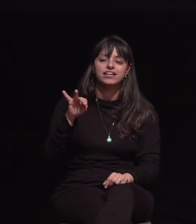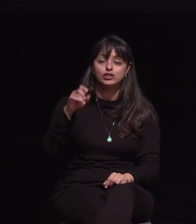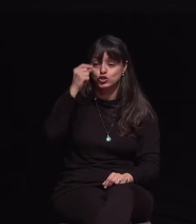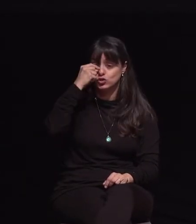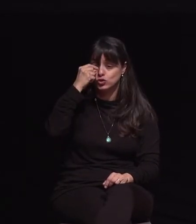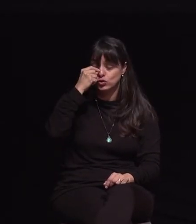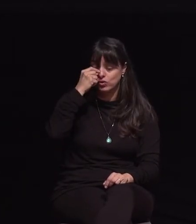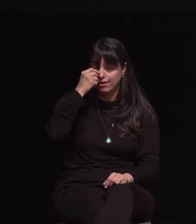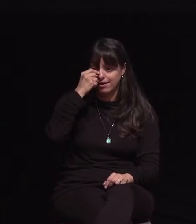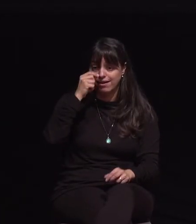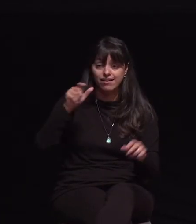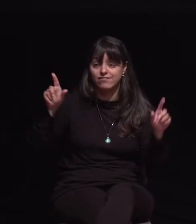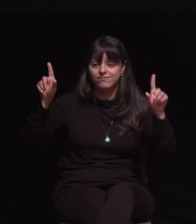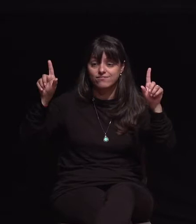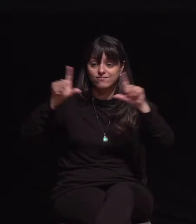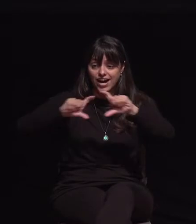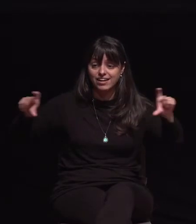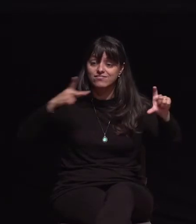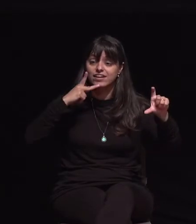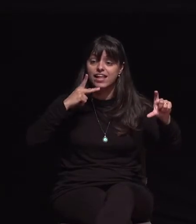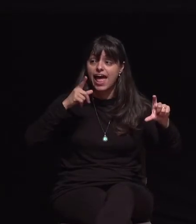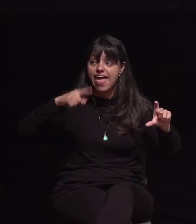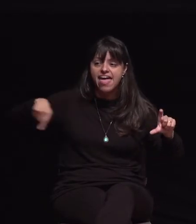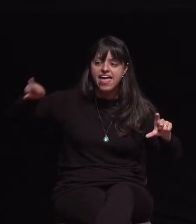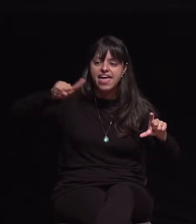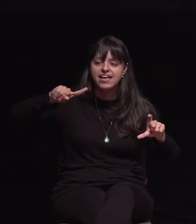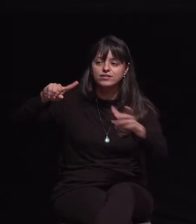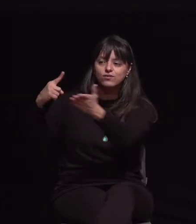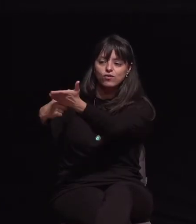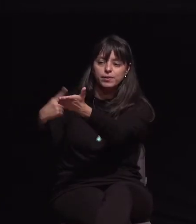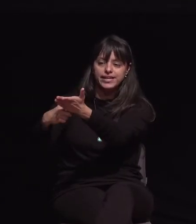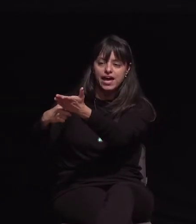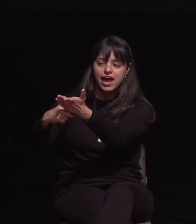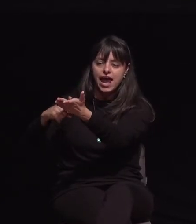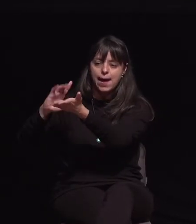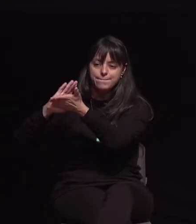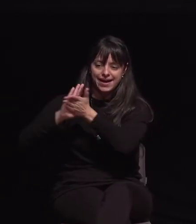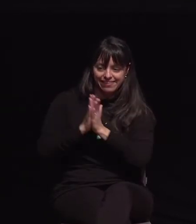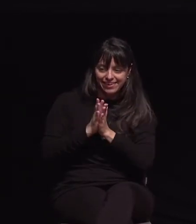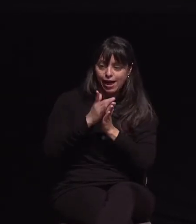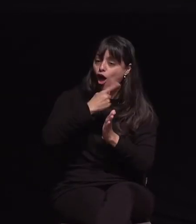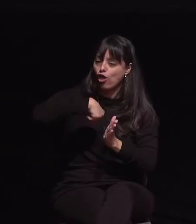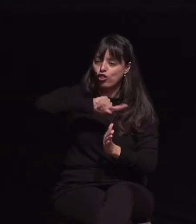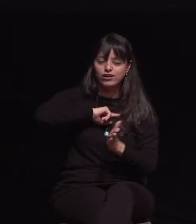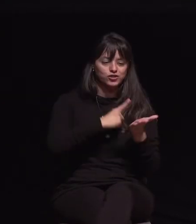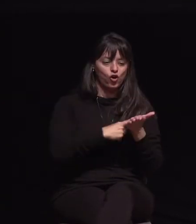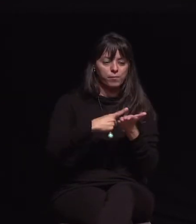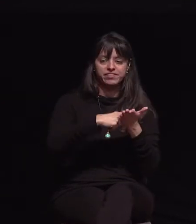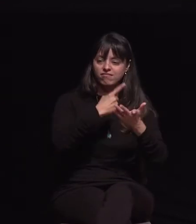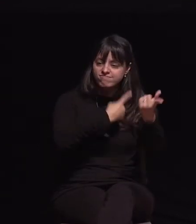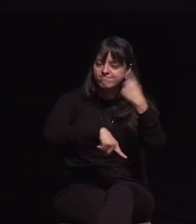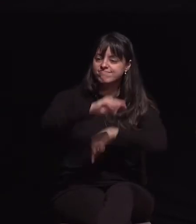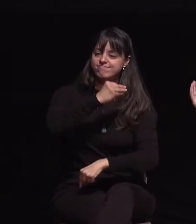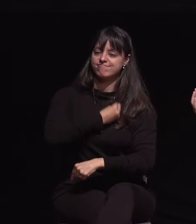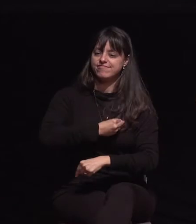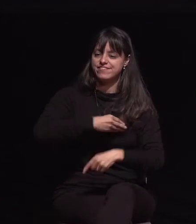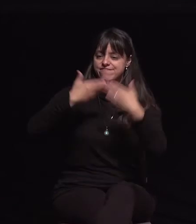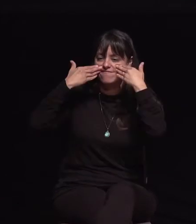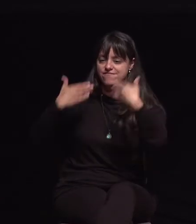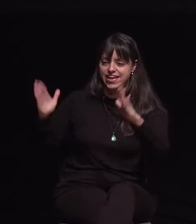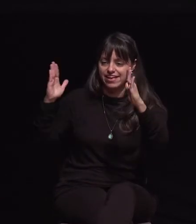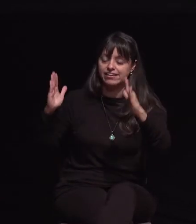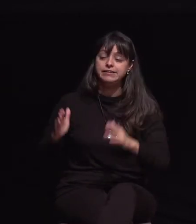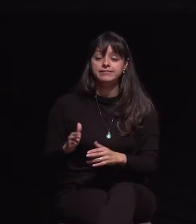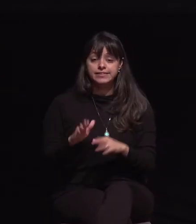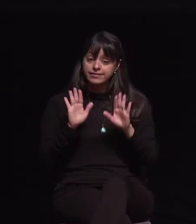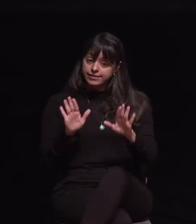por isso que nós estamos aqui, gente. E eu sou uma sobrevivente. Não vai ser, entendeu? Tudo isso que eu contei aqui para